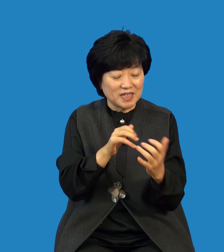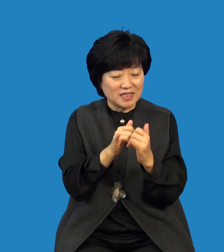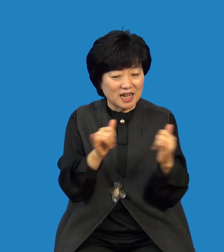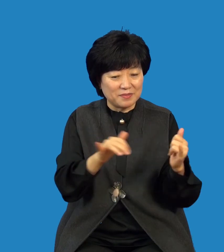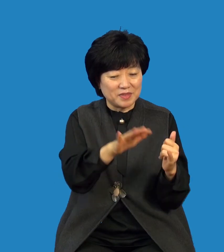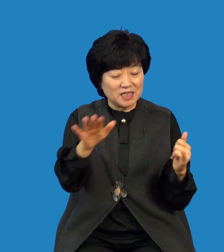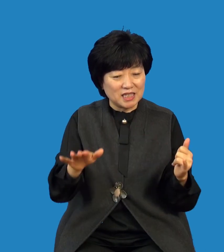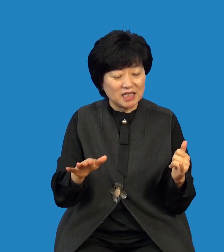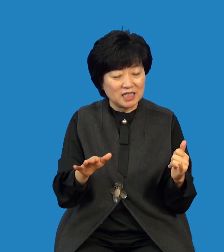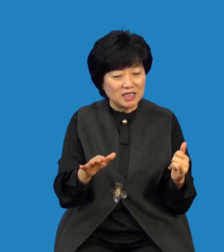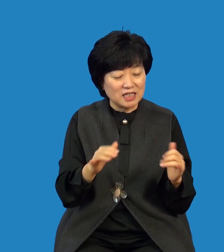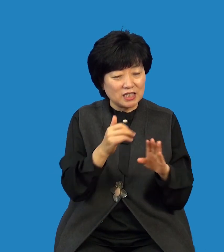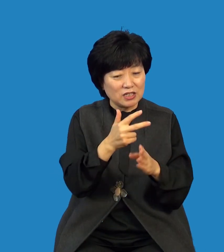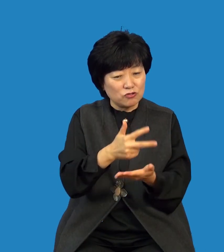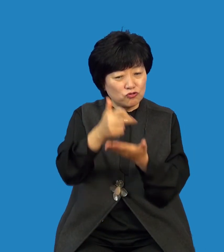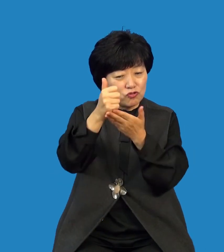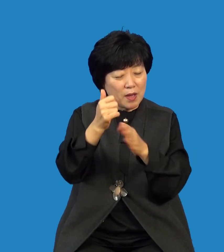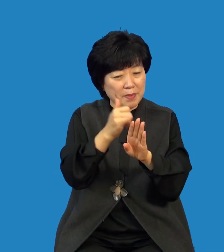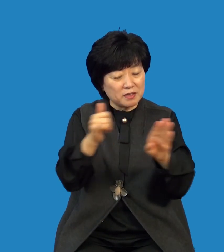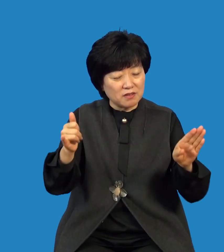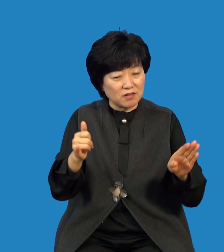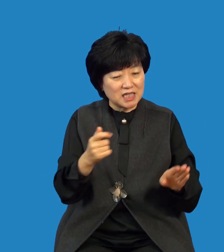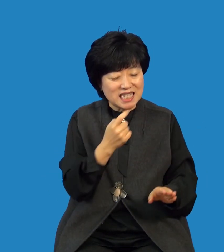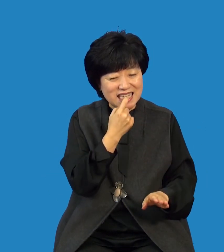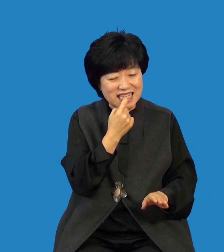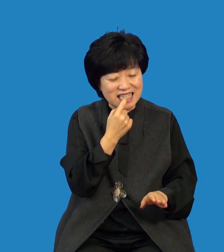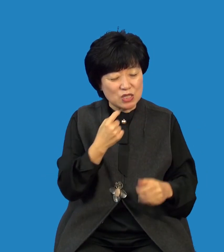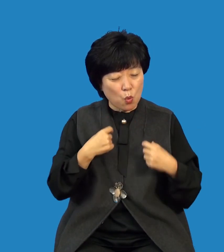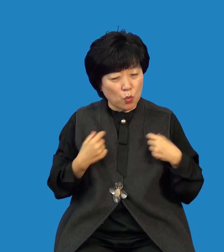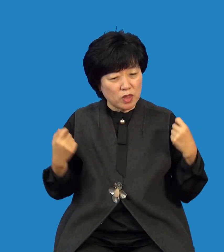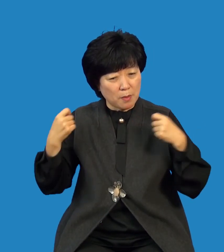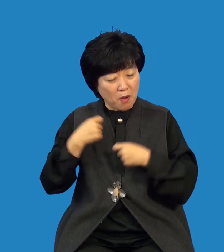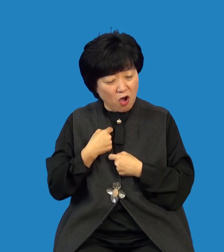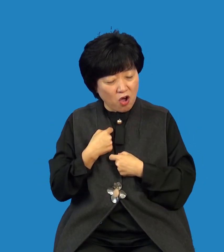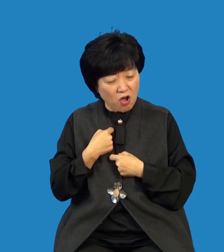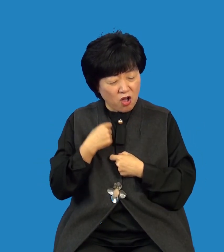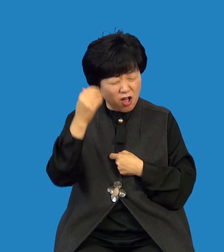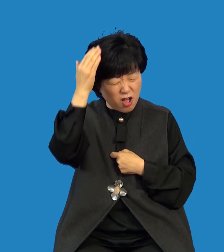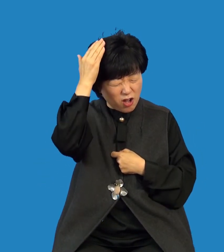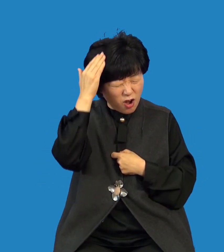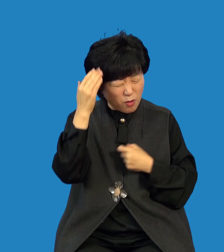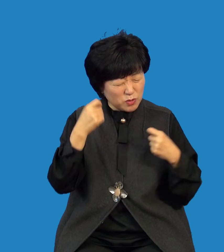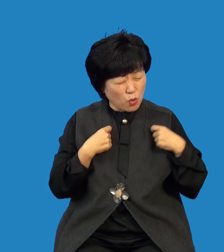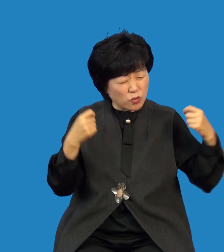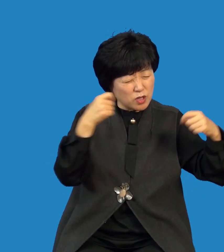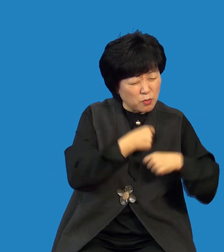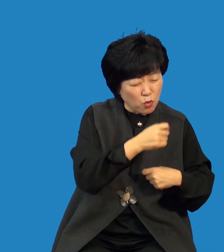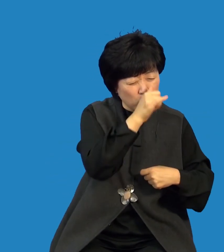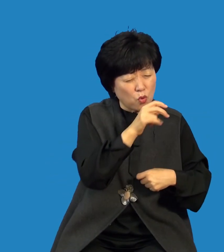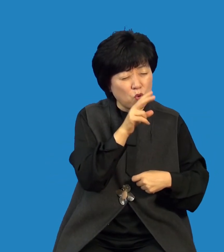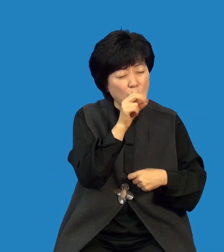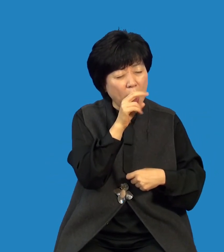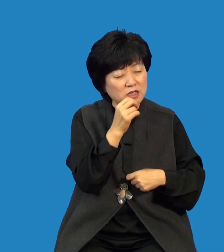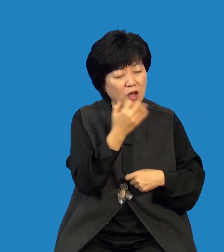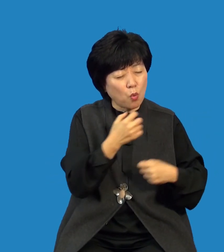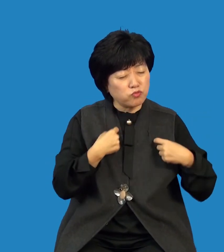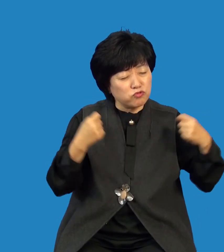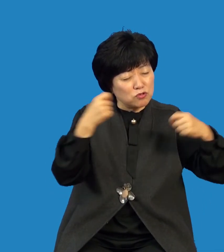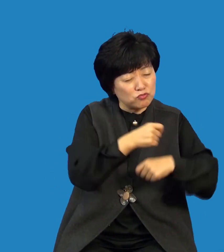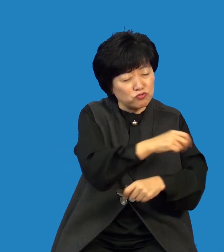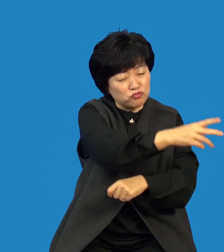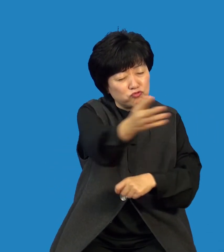백성은 맨날 흰 옷을 입을까? 까만 옷도 입고 회색 옷도 입고 많은데. 근데 하나님께서 그림 하나를 제 머릿속에 딱 떠오르게 하시는데 무슨